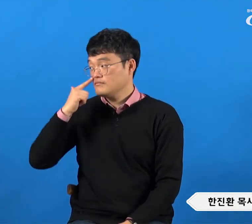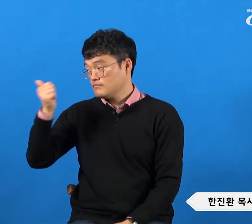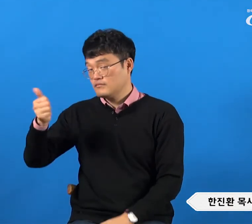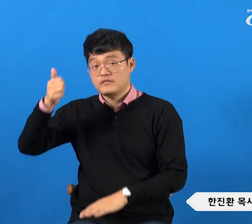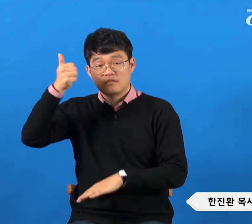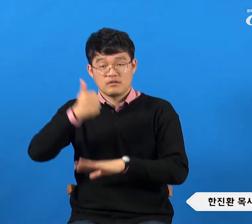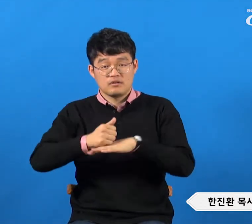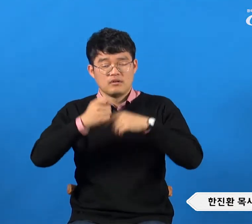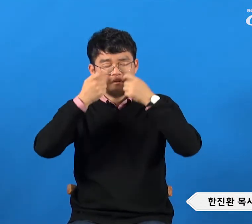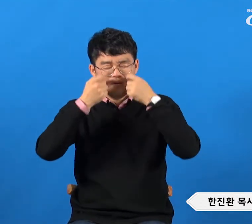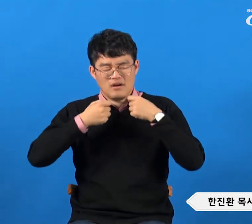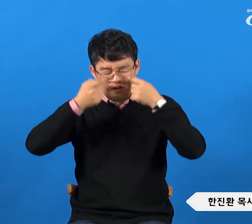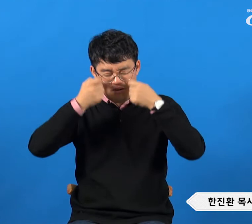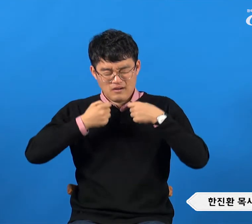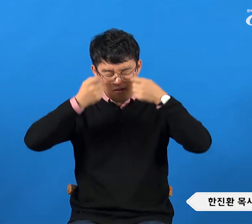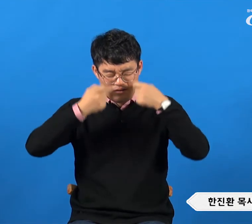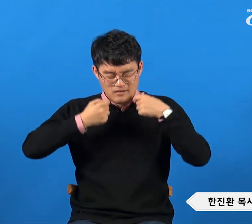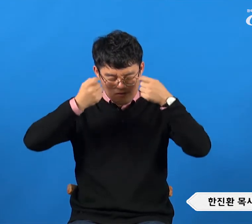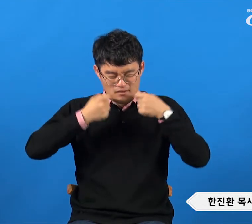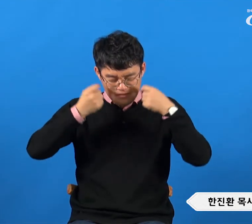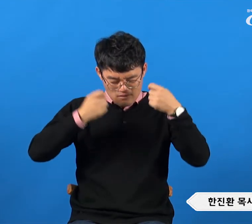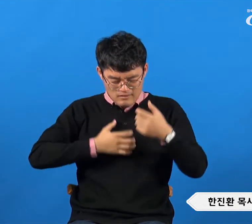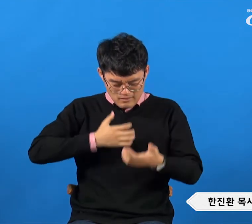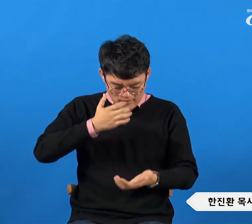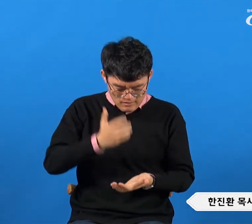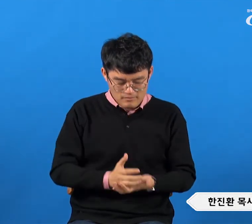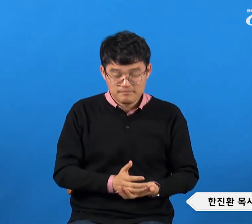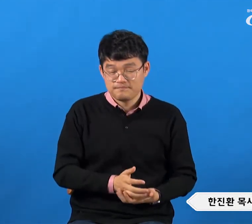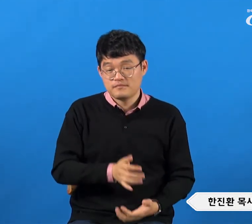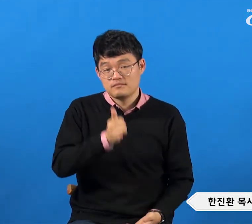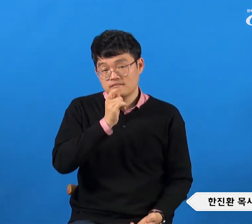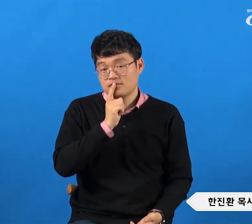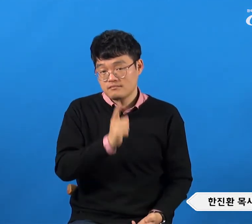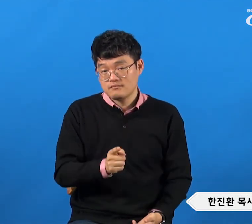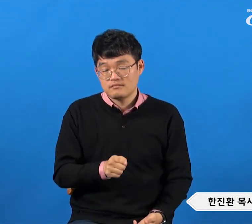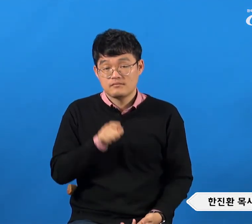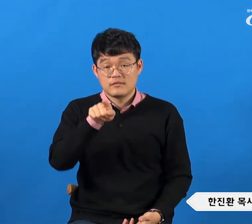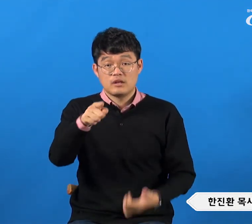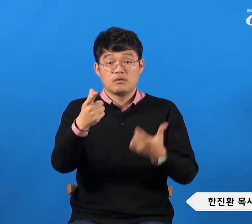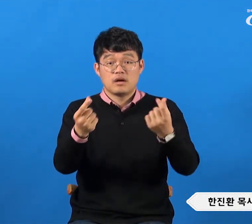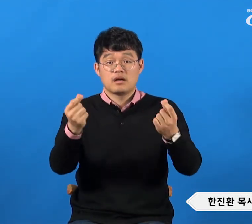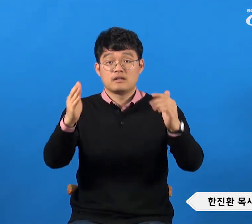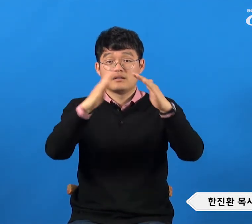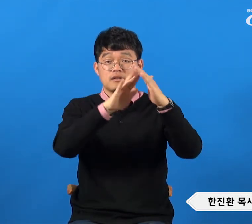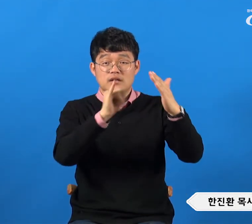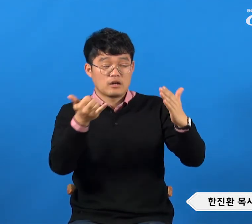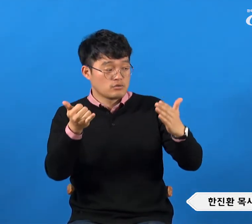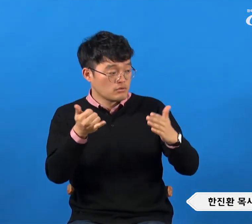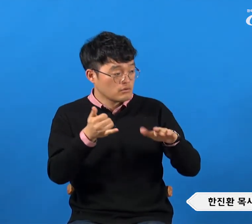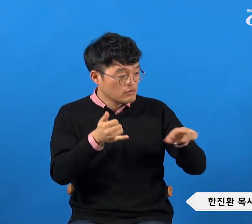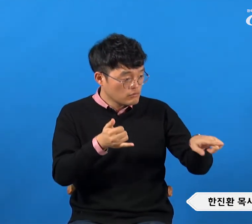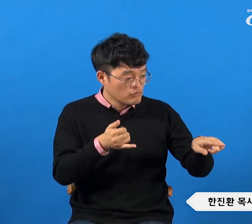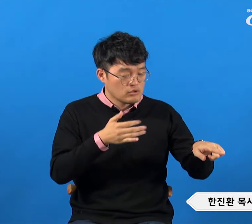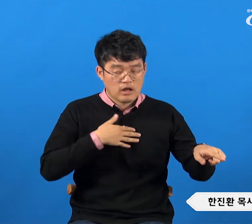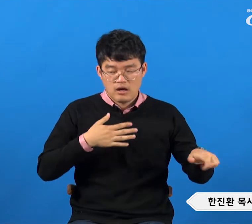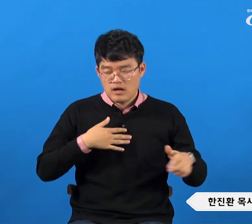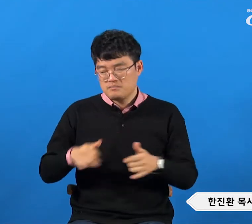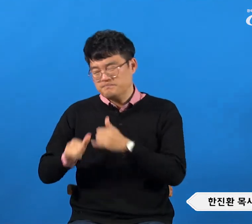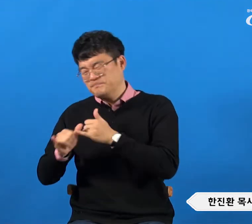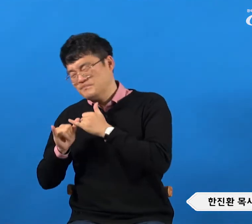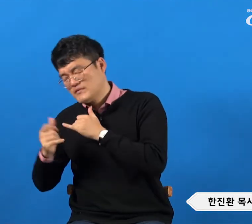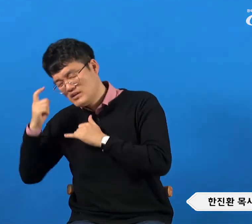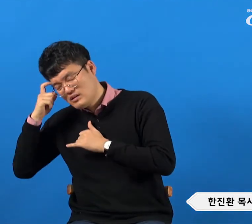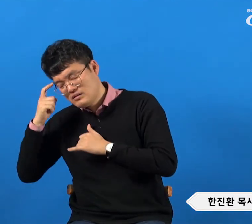그 아빠가 결국은 눈물을 펑펑 쏟고 말았습니다. 이런 가족을 두고 죽을 생각부터 한 자기